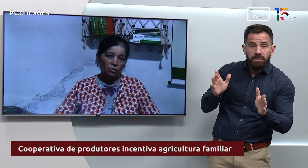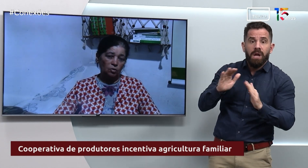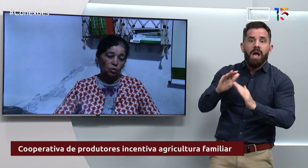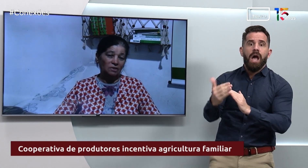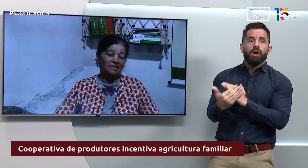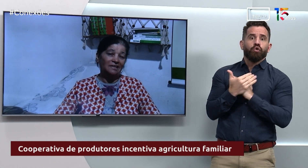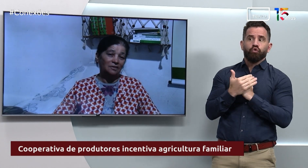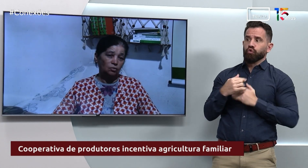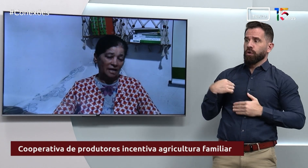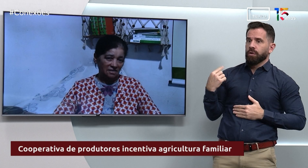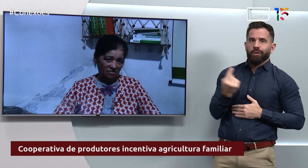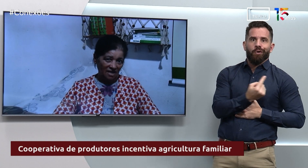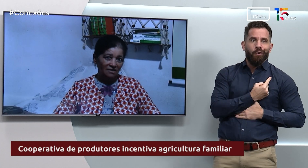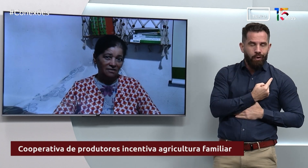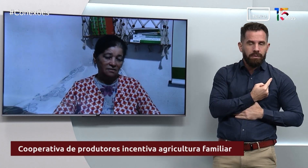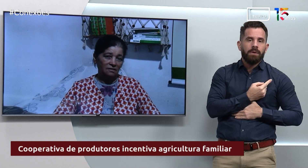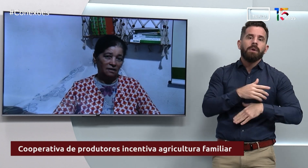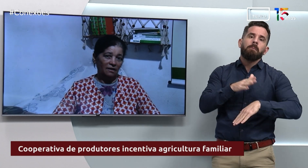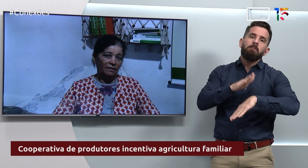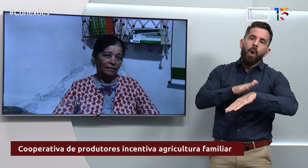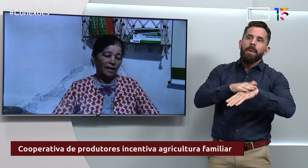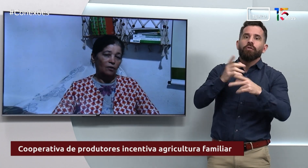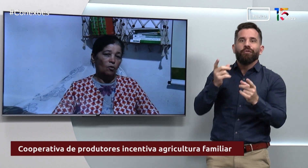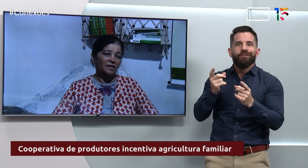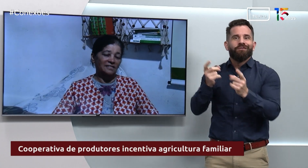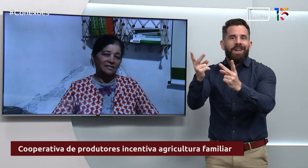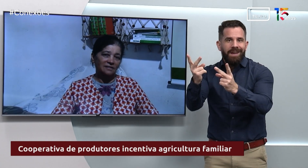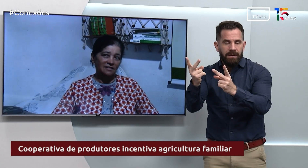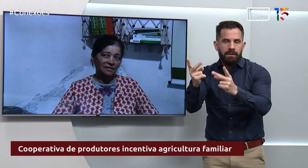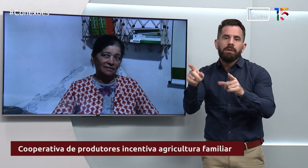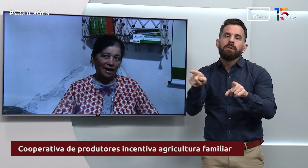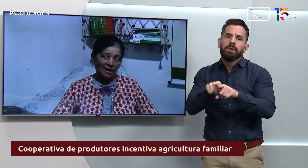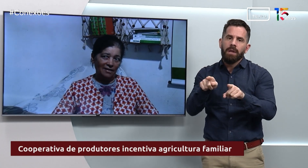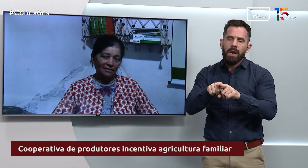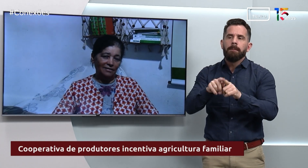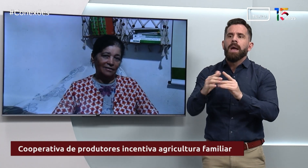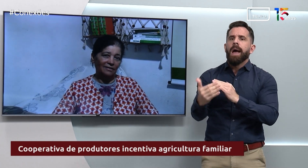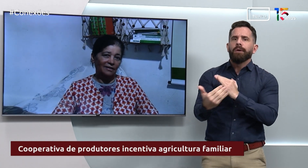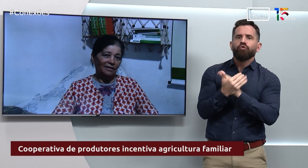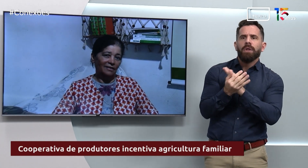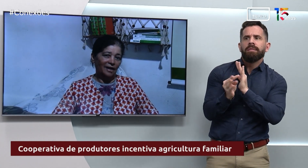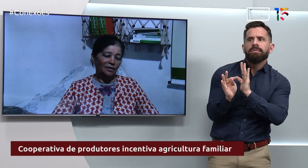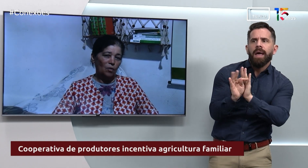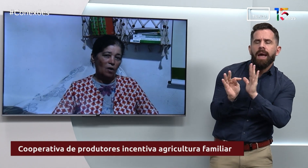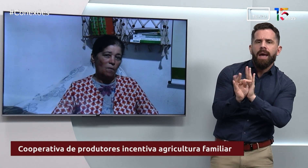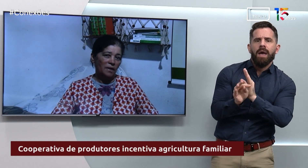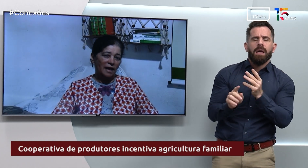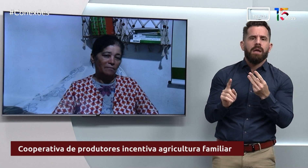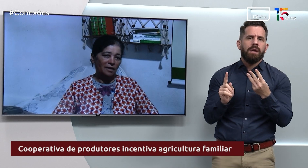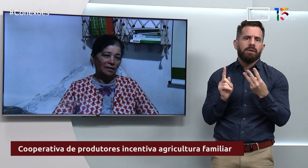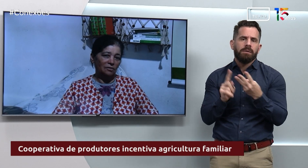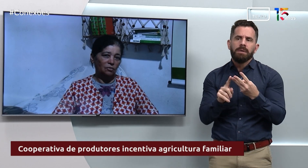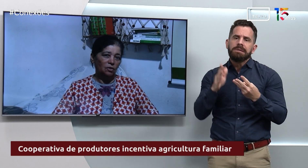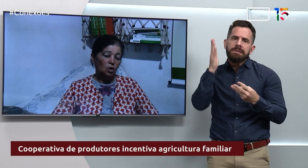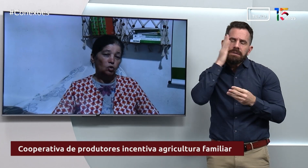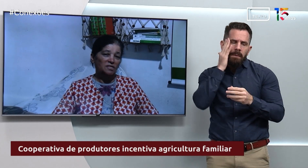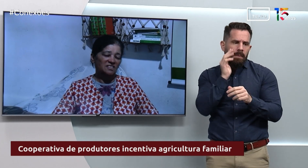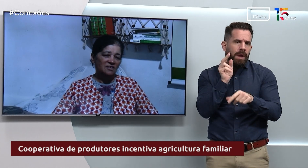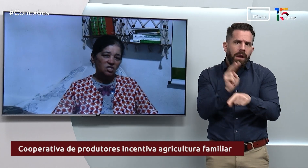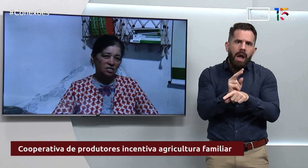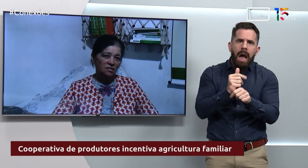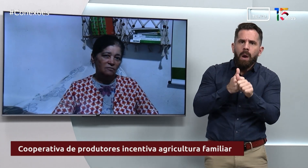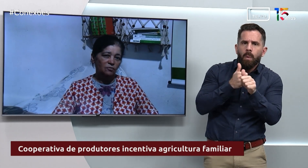ajudar o produtor, tanto nas vendas, né, como na assistência técnica, né, no acompanhamento,